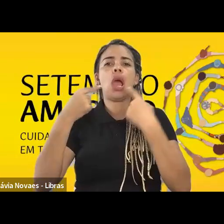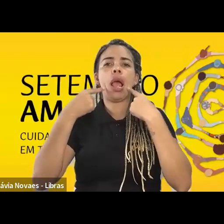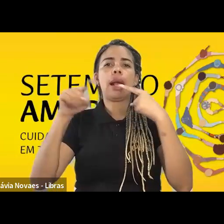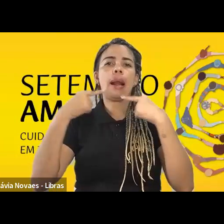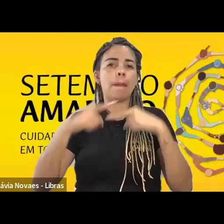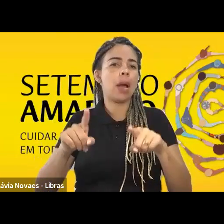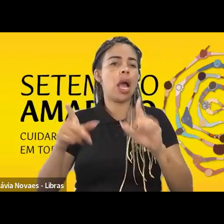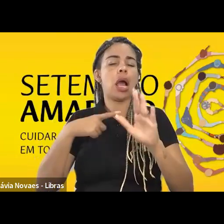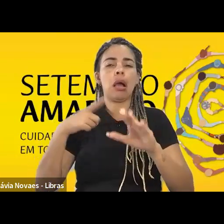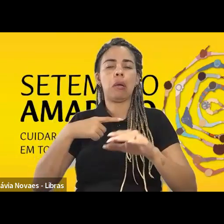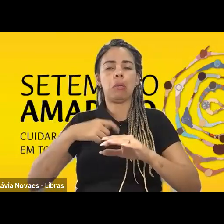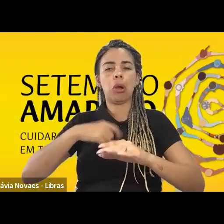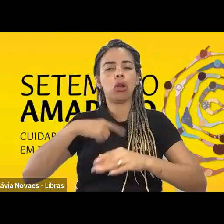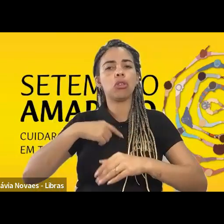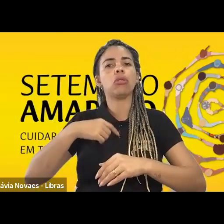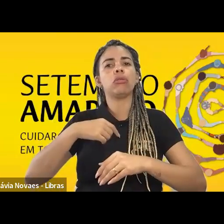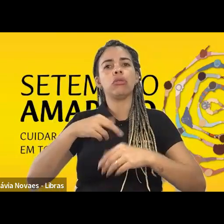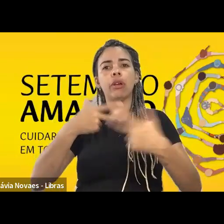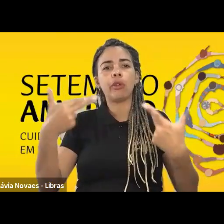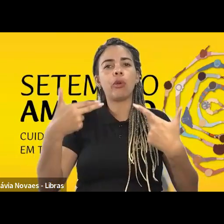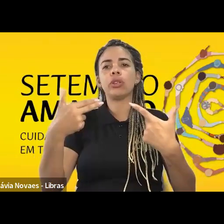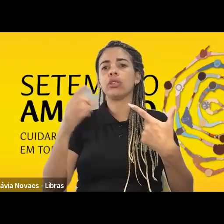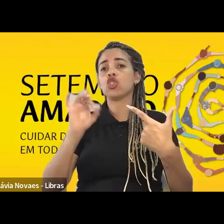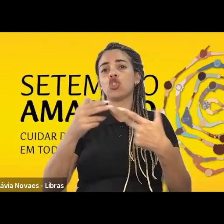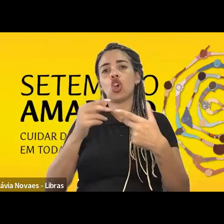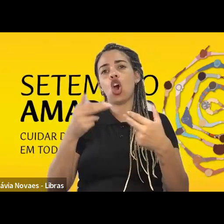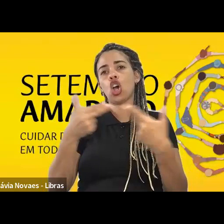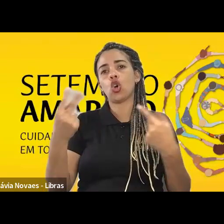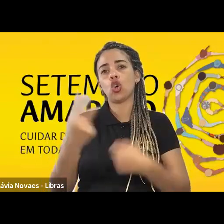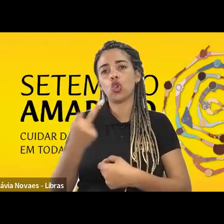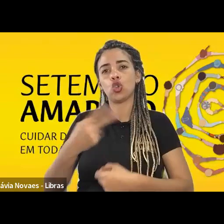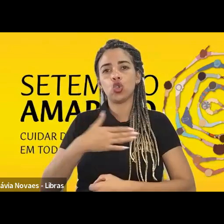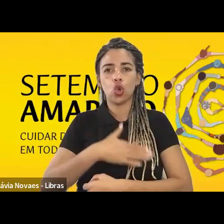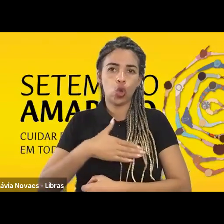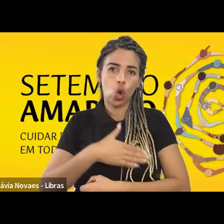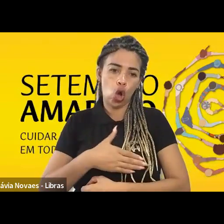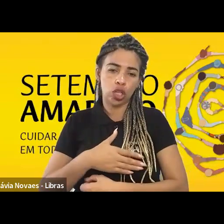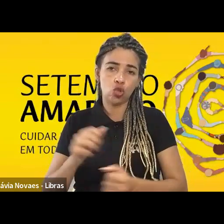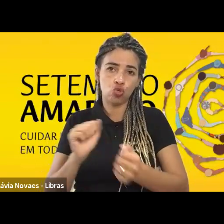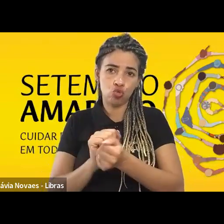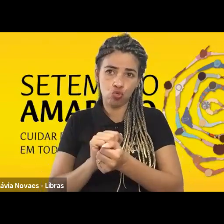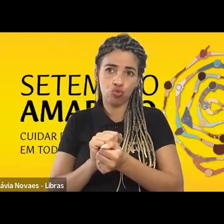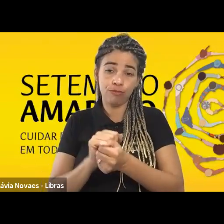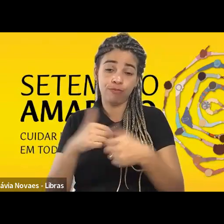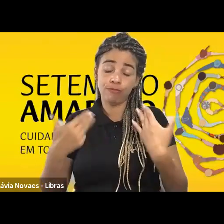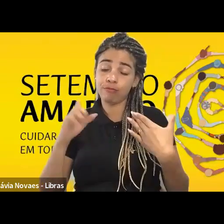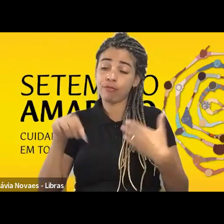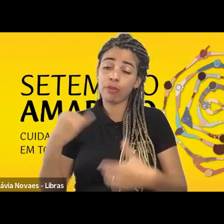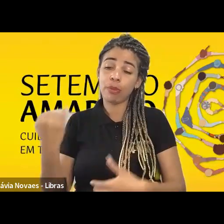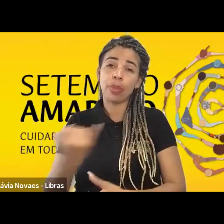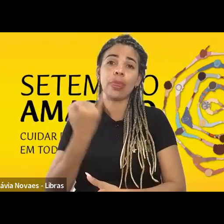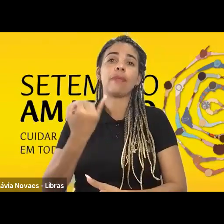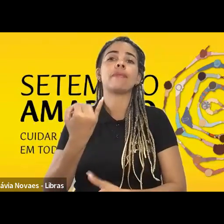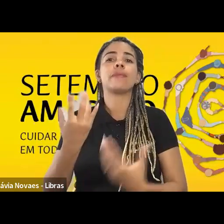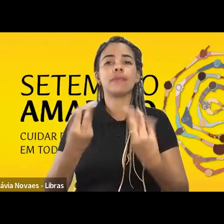atenção, é simplesmente para fazer alguma coisa que os dois gostam, né, que os dois apreciam, né, e isso é fundamental, e esse é